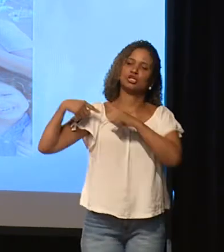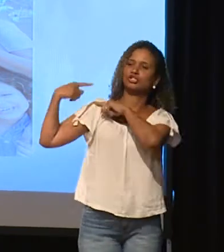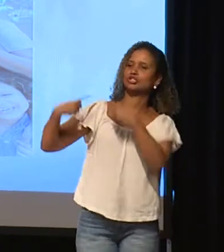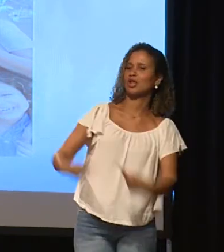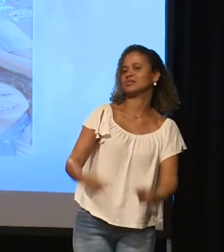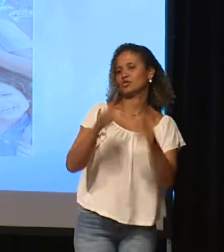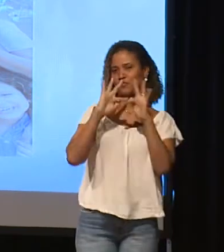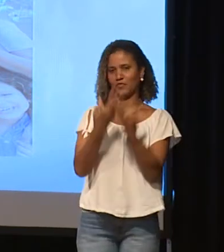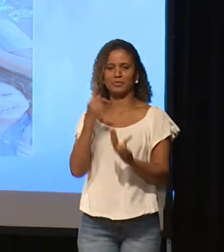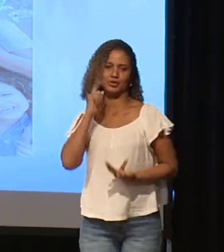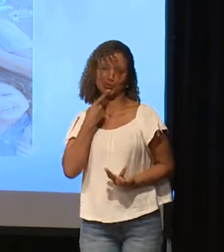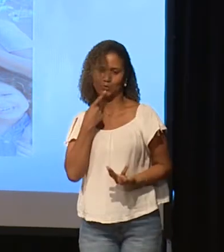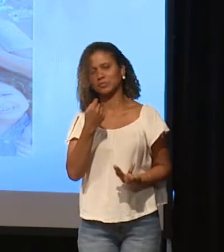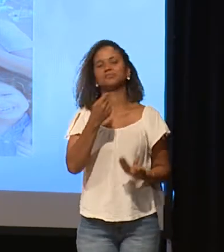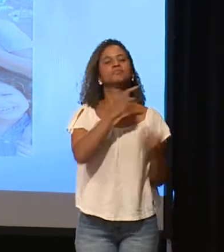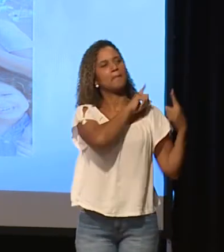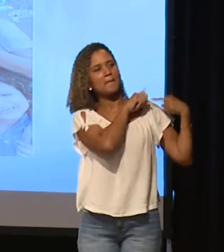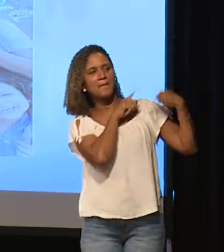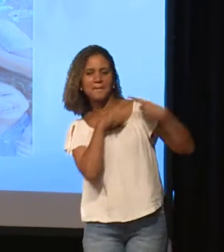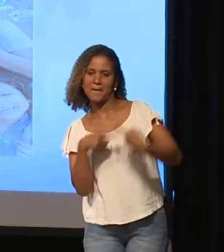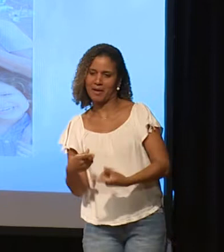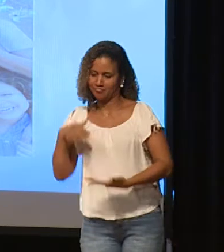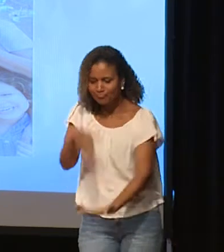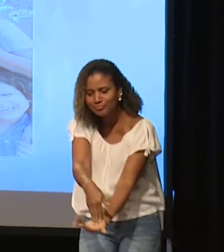E essa aqui são as minhas filhas, né? Meus filhos. São